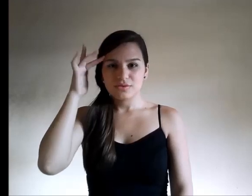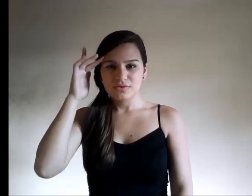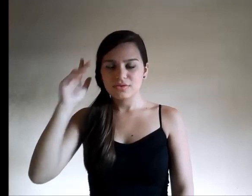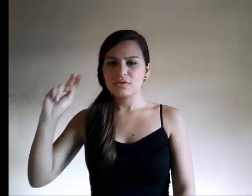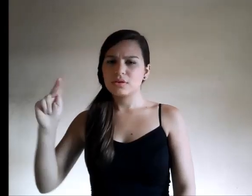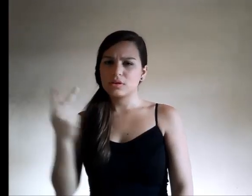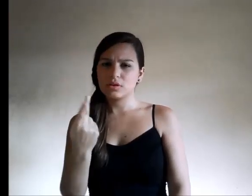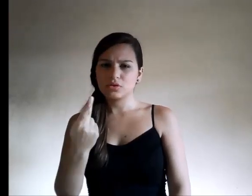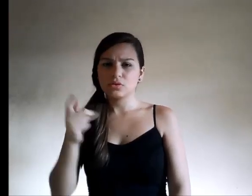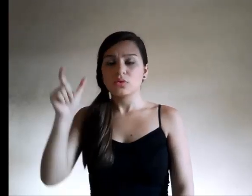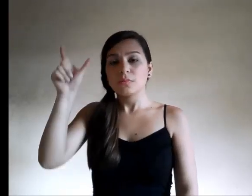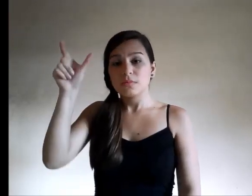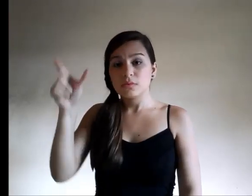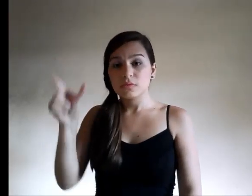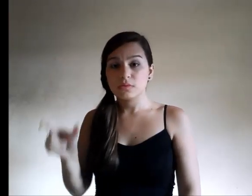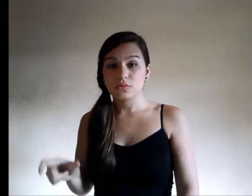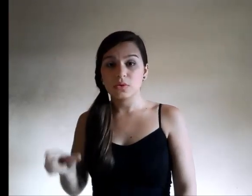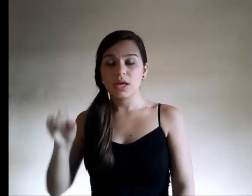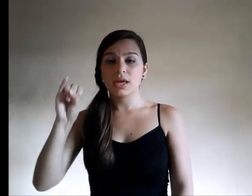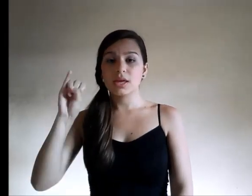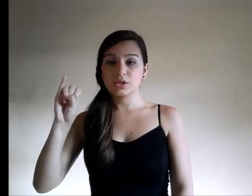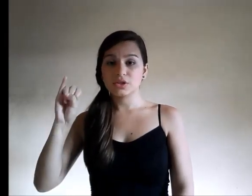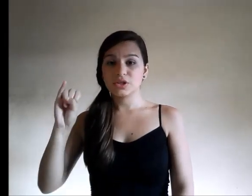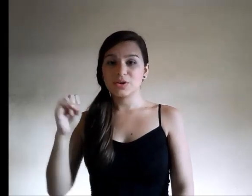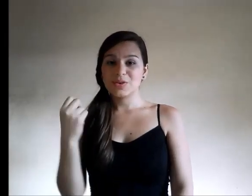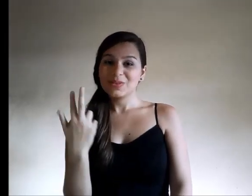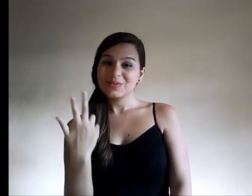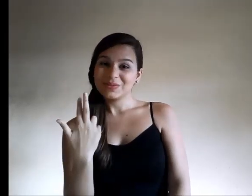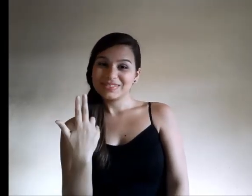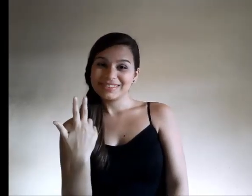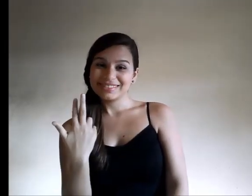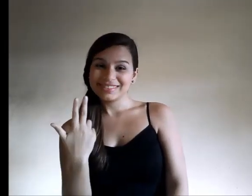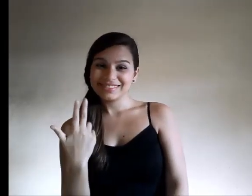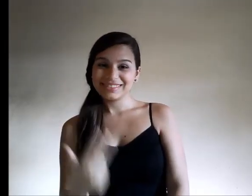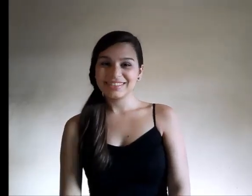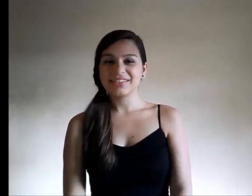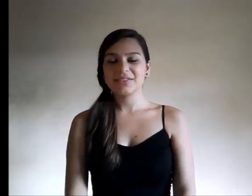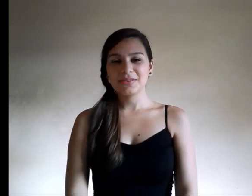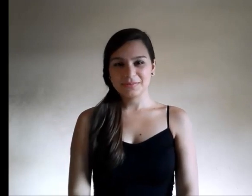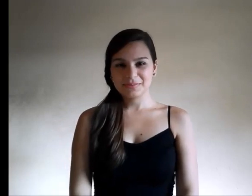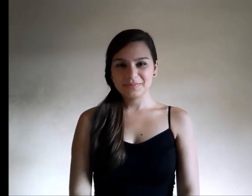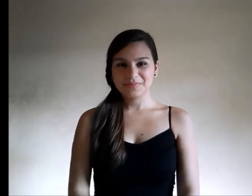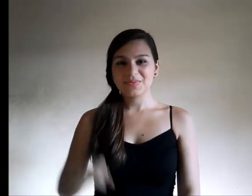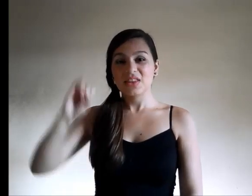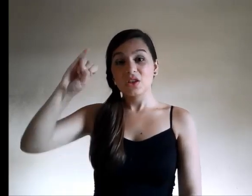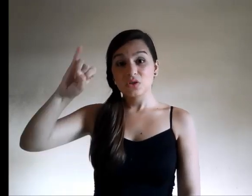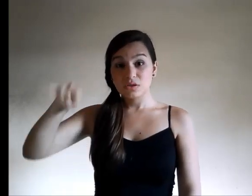G de gente, H de humano, I de igualdade,